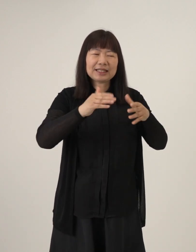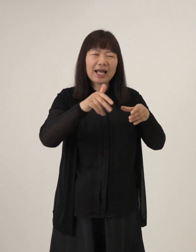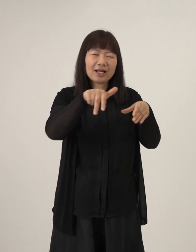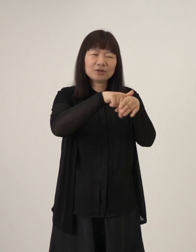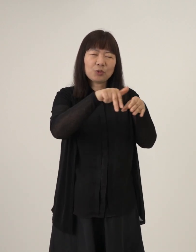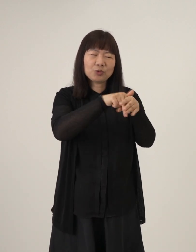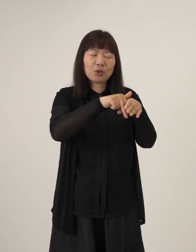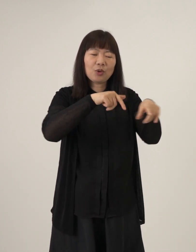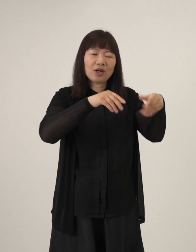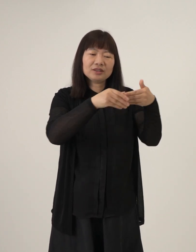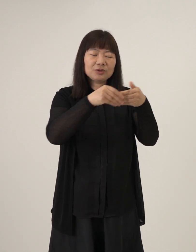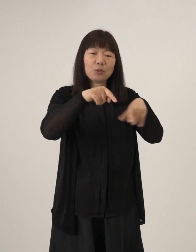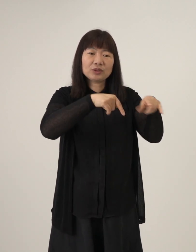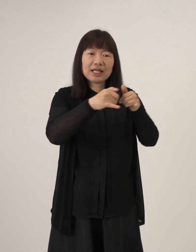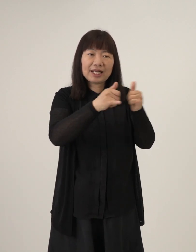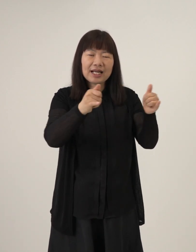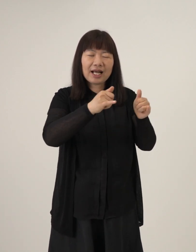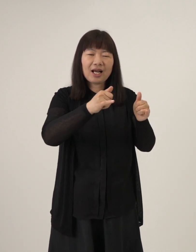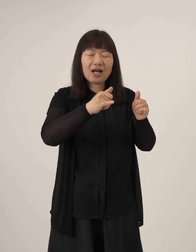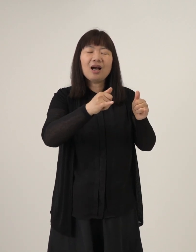하고 공격을 당했잖아요.